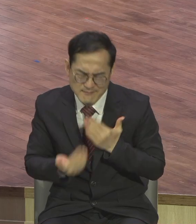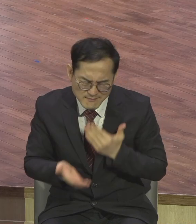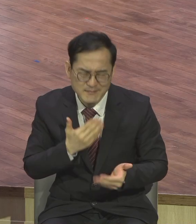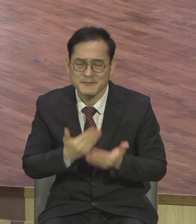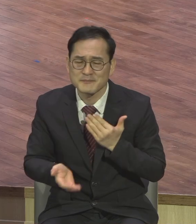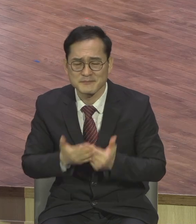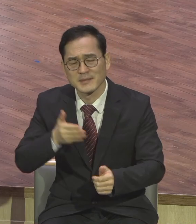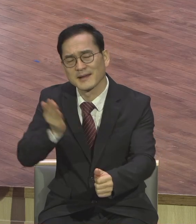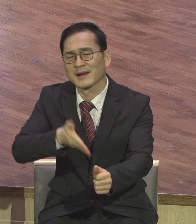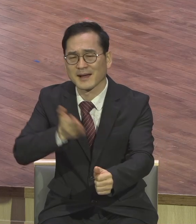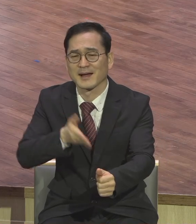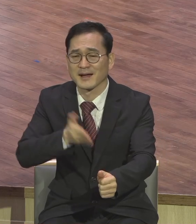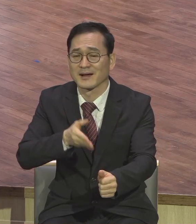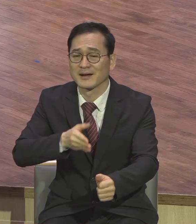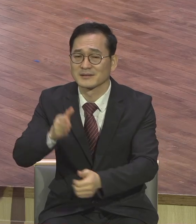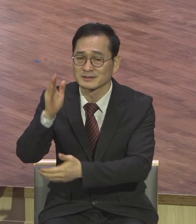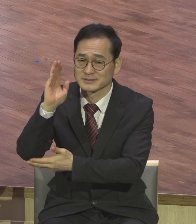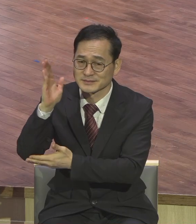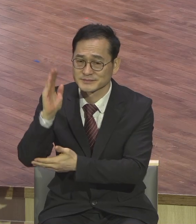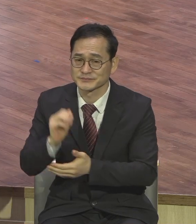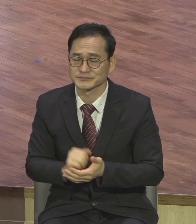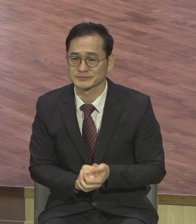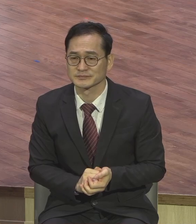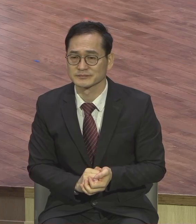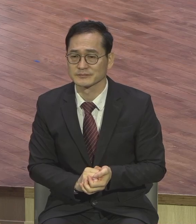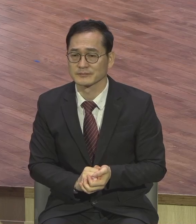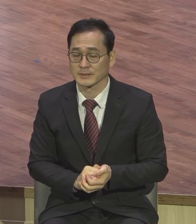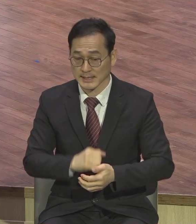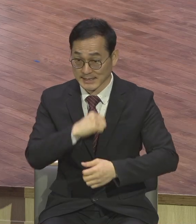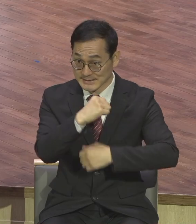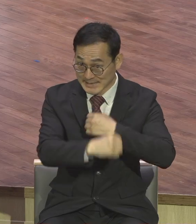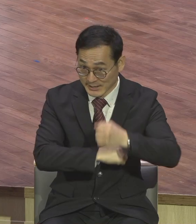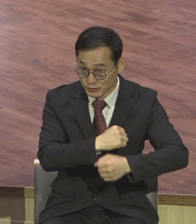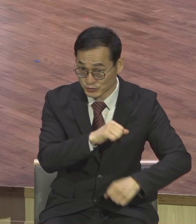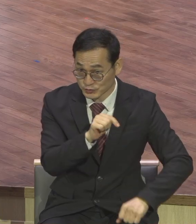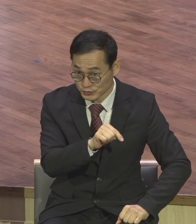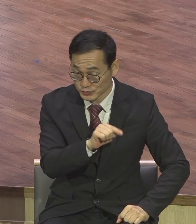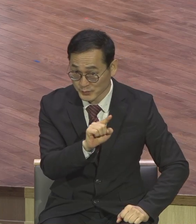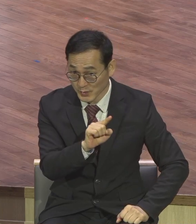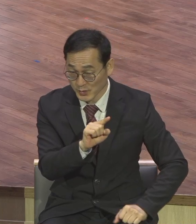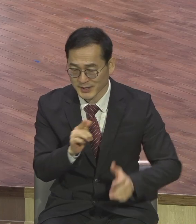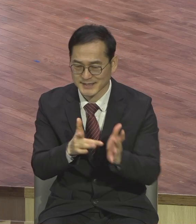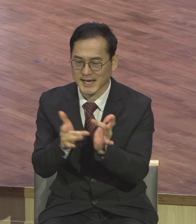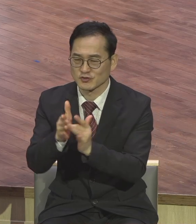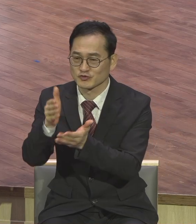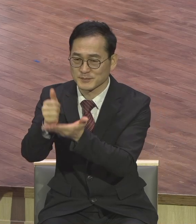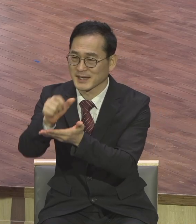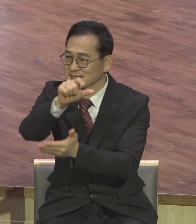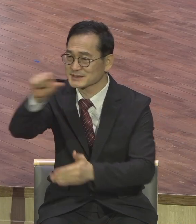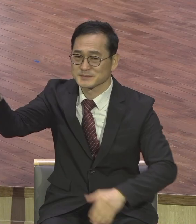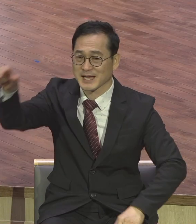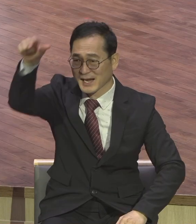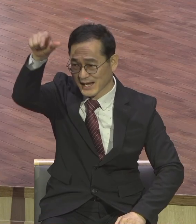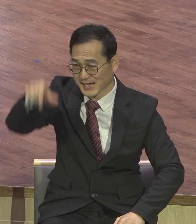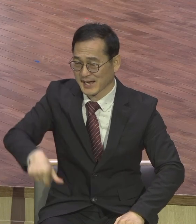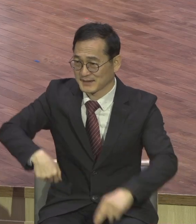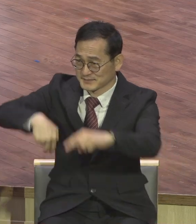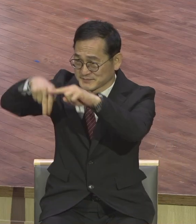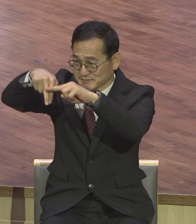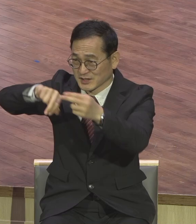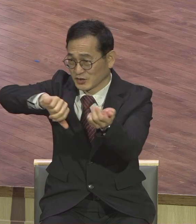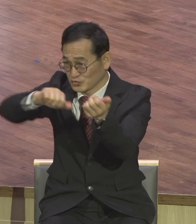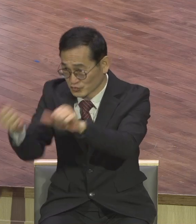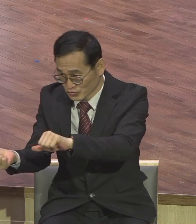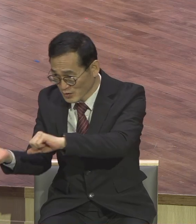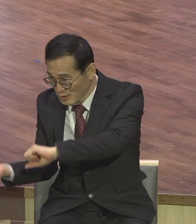이 메시지입니다. 특별히 본문에서 자유는 예수 그리스도의 십자가 대속과